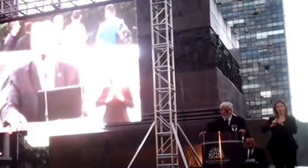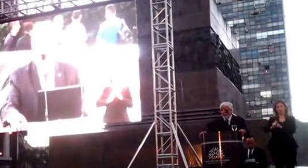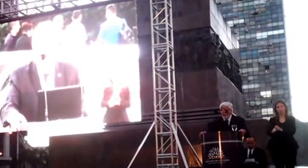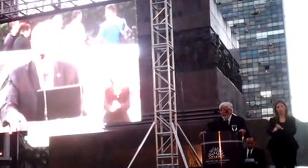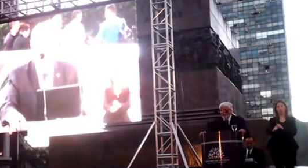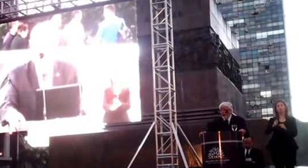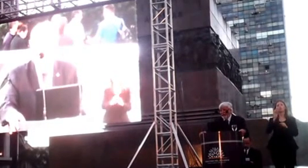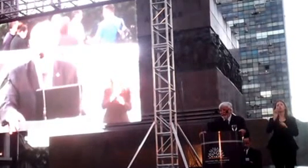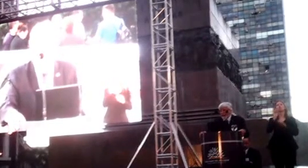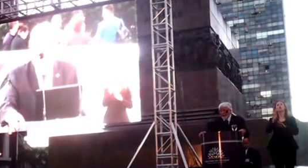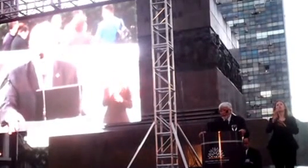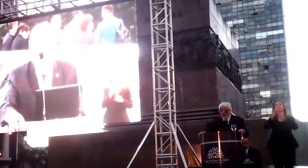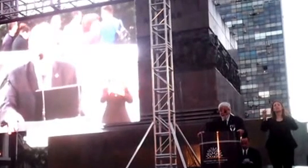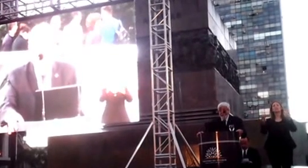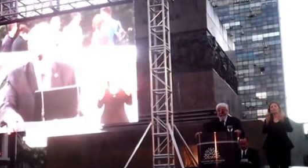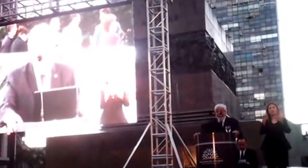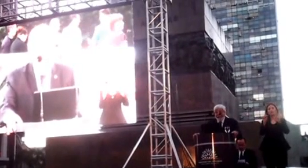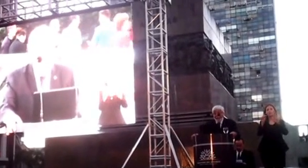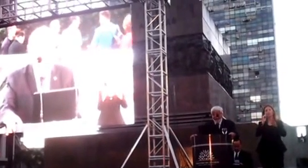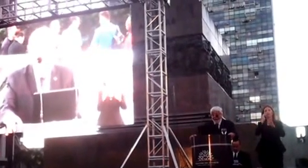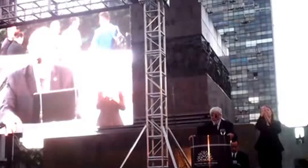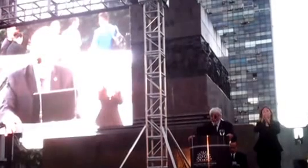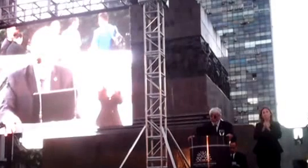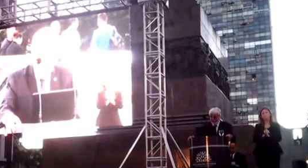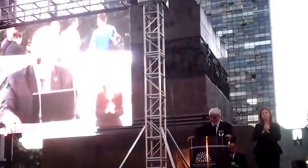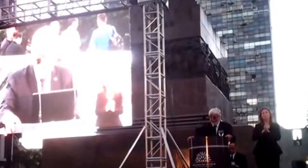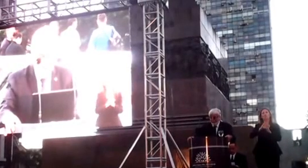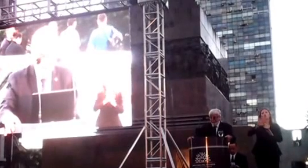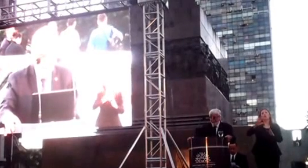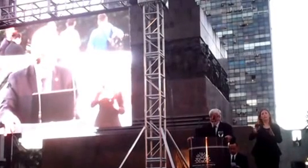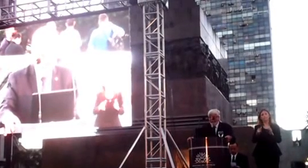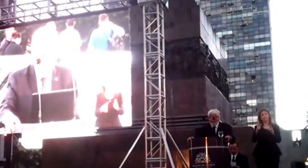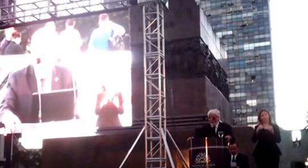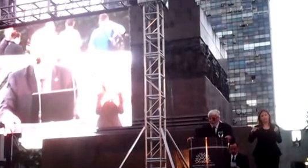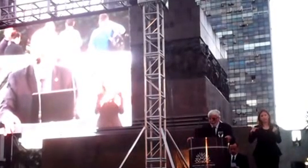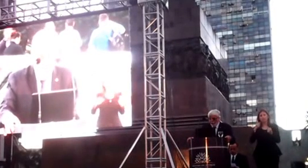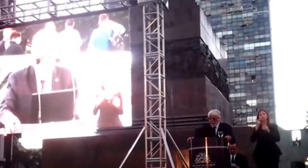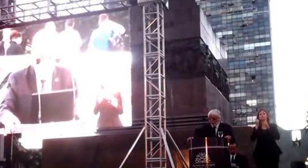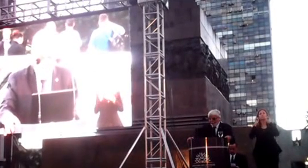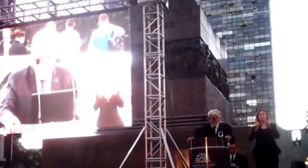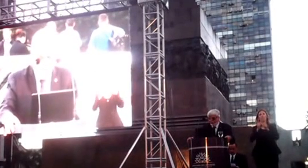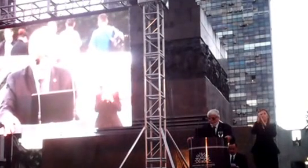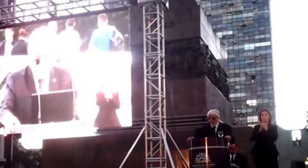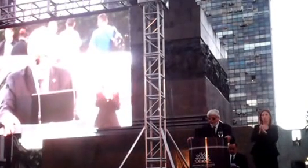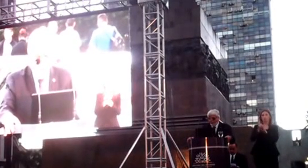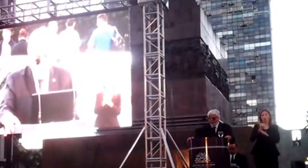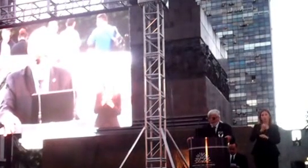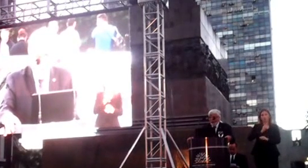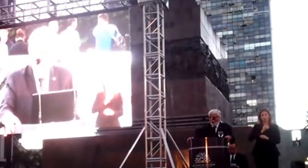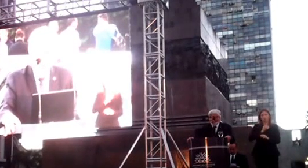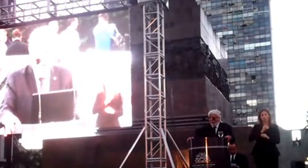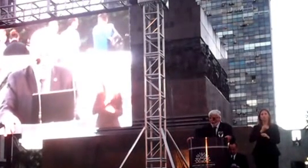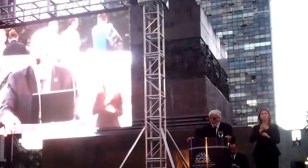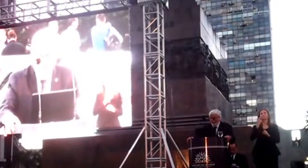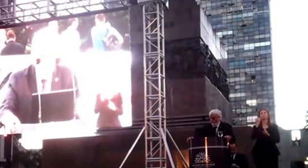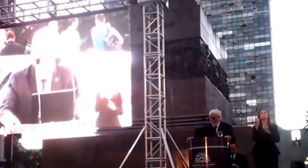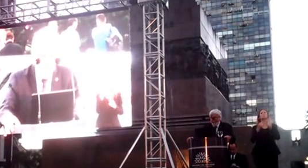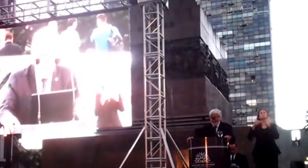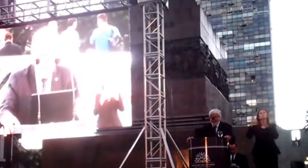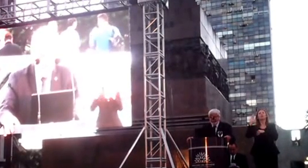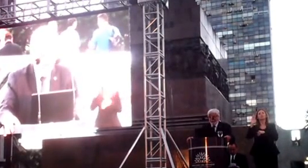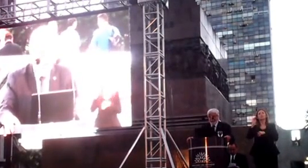En 2016 bajaron las rapiñas y también bajaron los homicidios. Los mayores